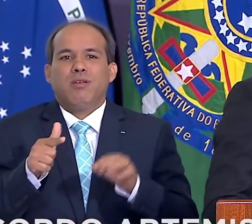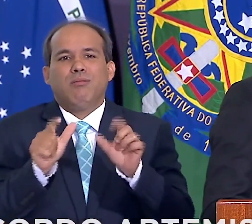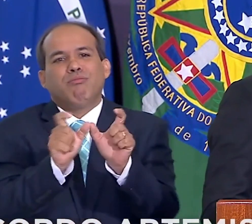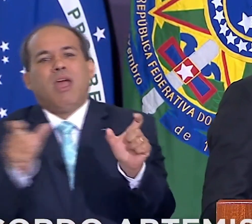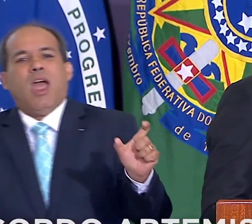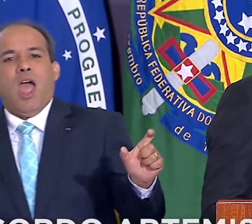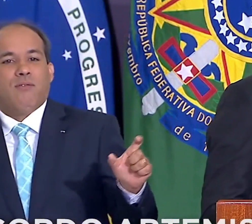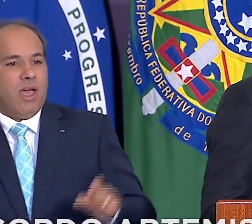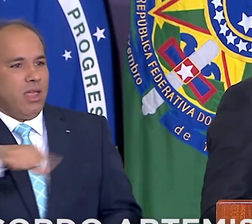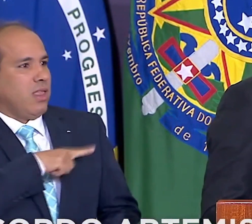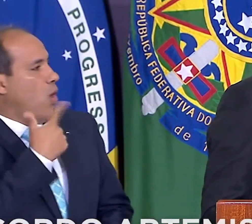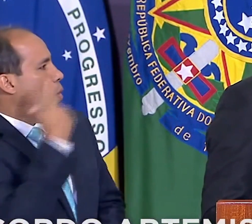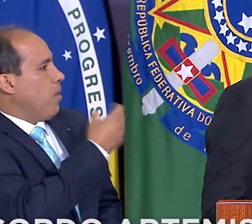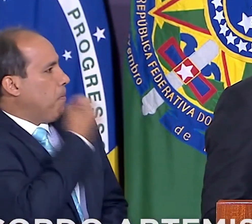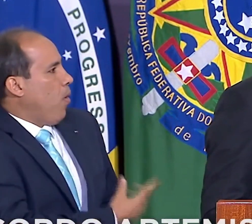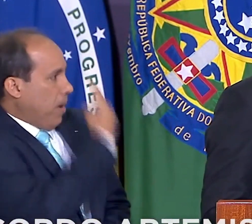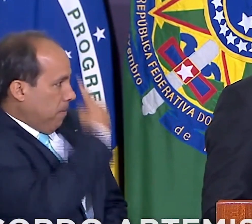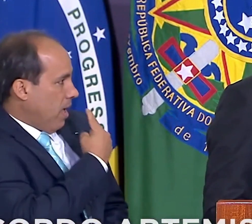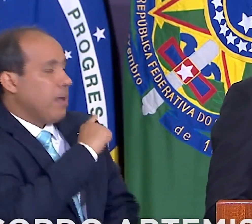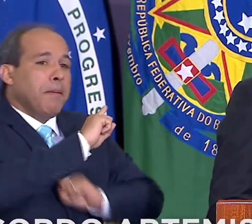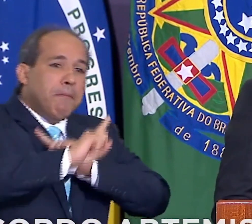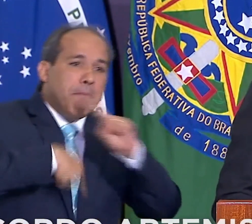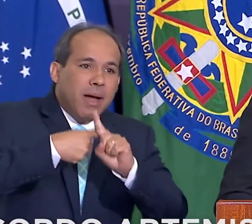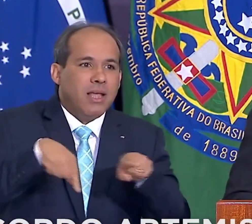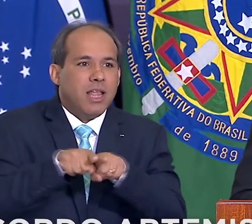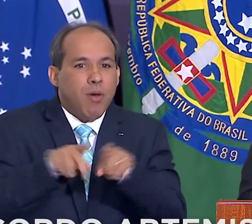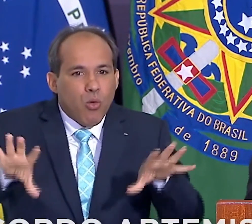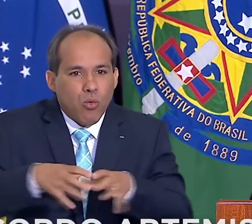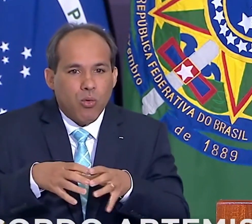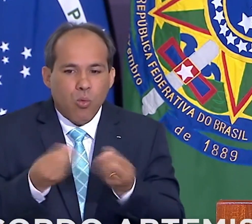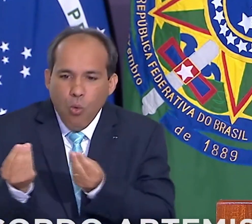Nós temos aqui mais que uma boa imagem, um grande acordo.